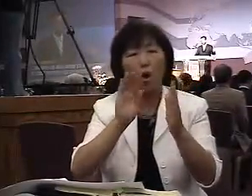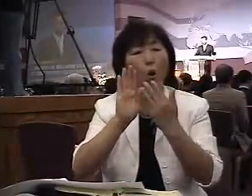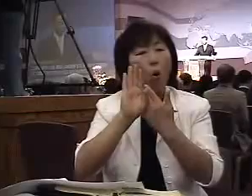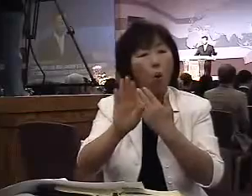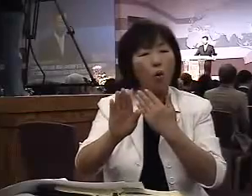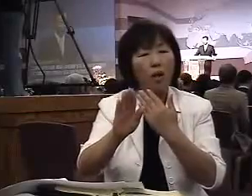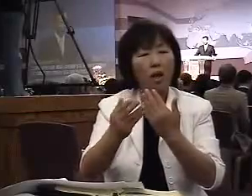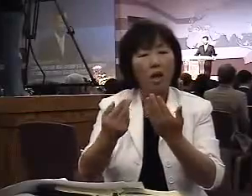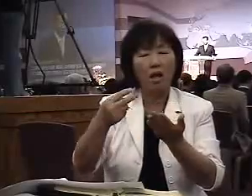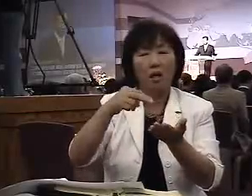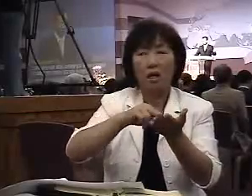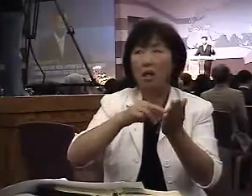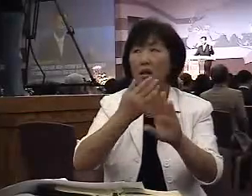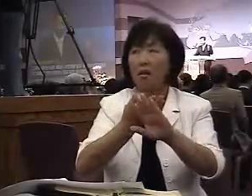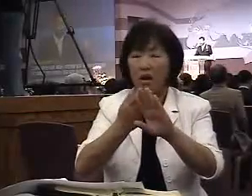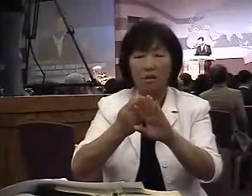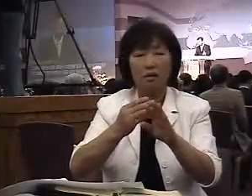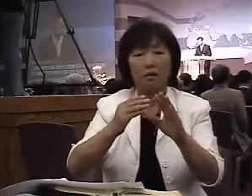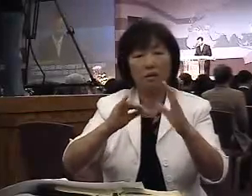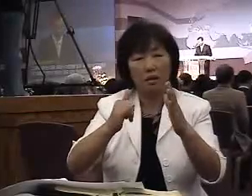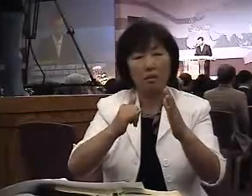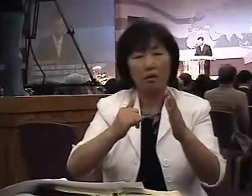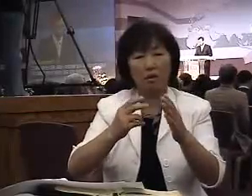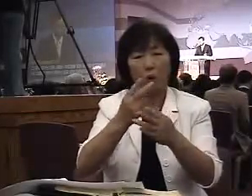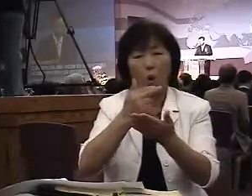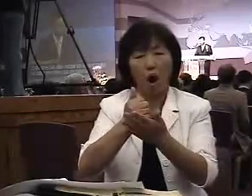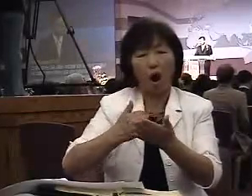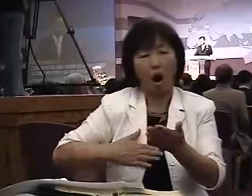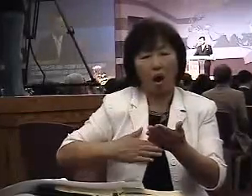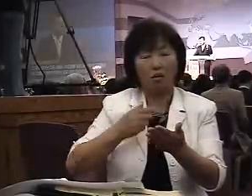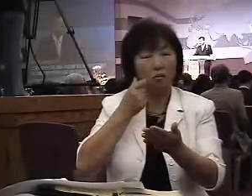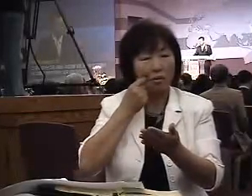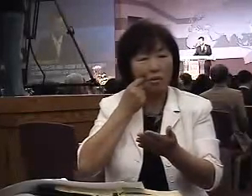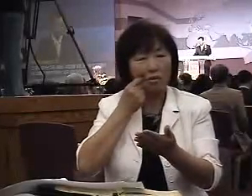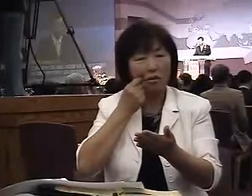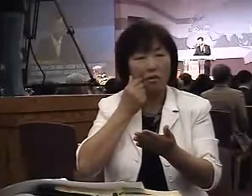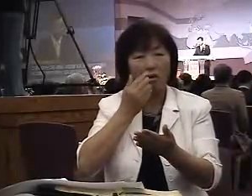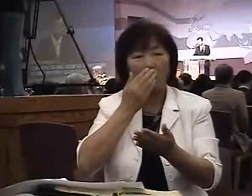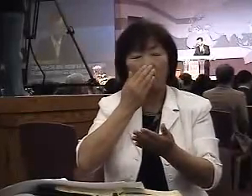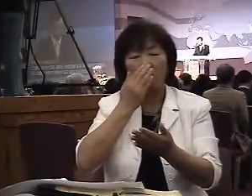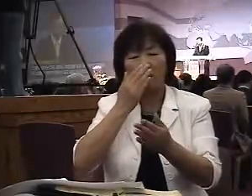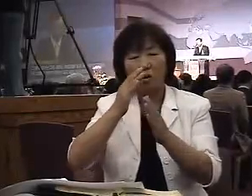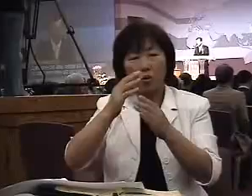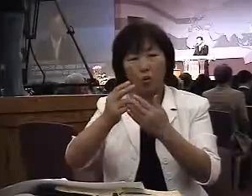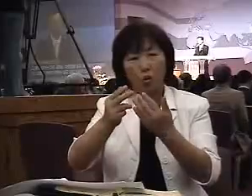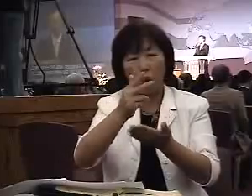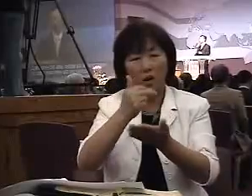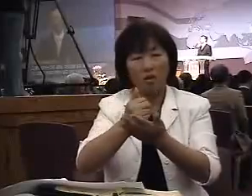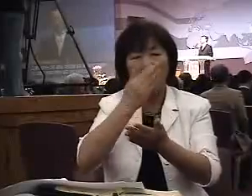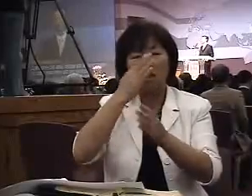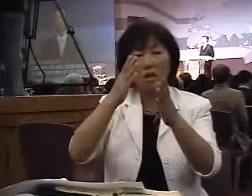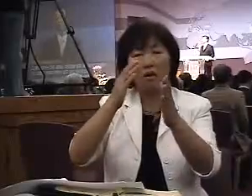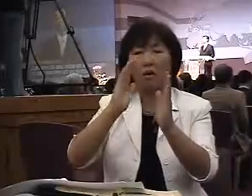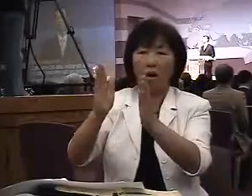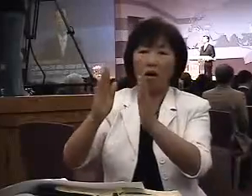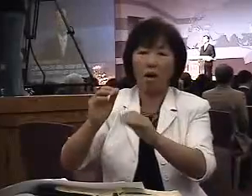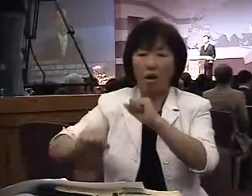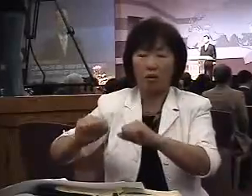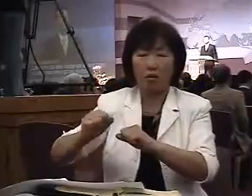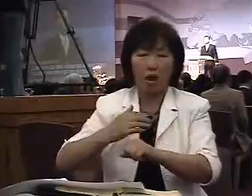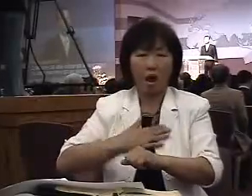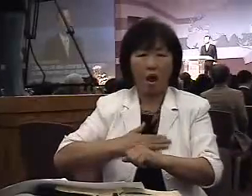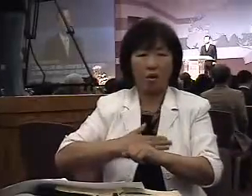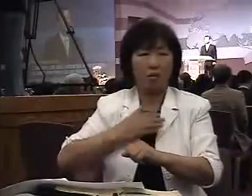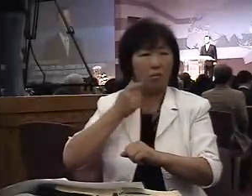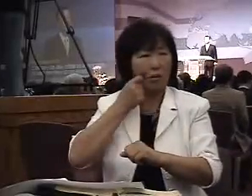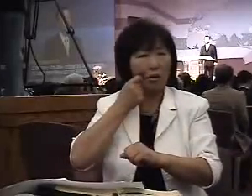후에 일어난 다른 세대는 여호와를 알지 못하며 여호와께서 이스라엘을 위하여 행하신 일도 알지 못하였더라.